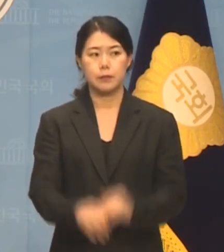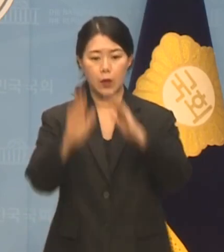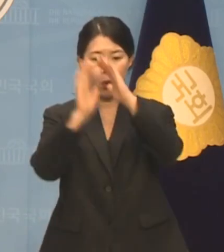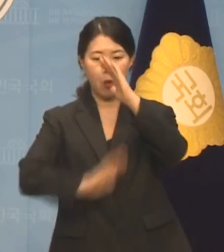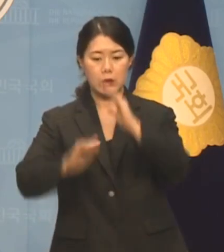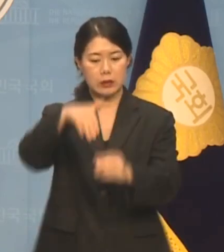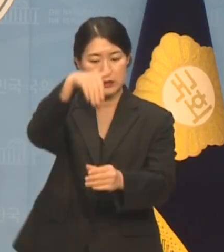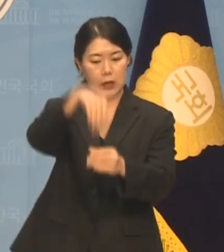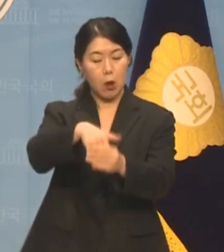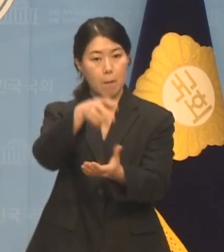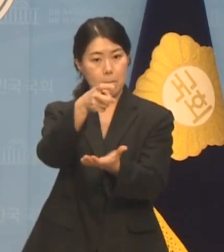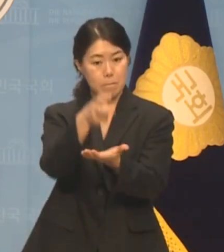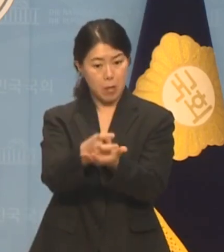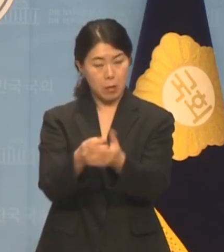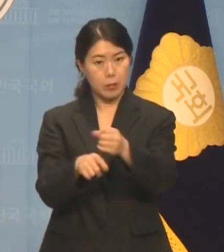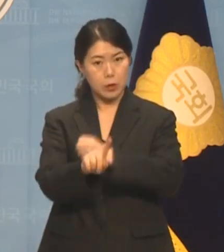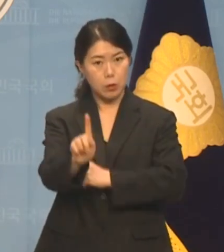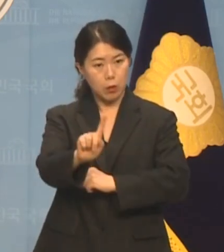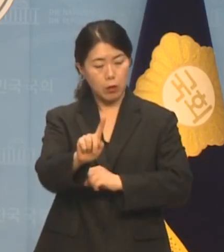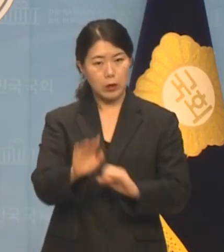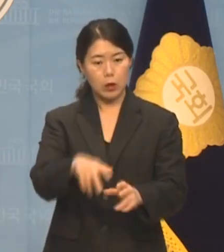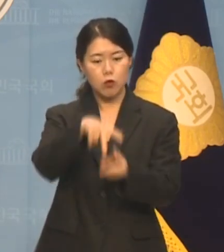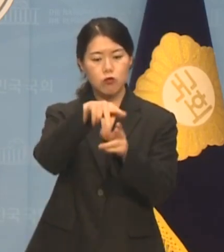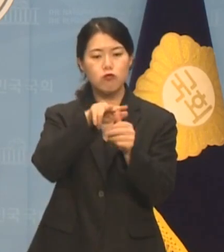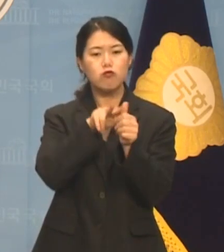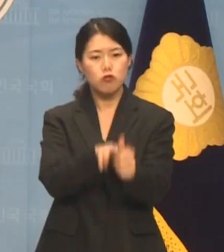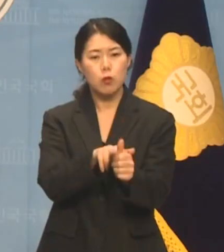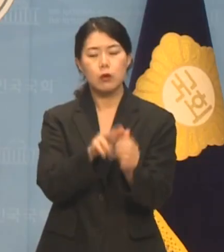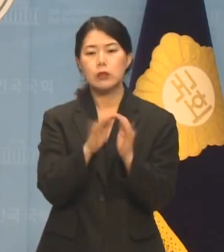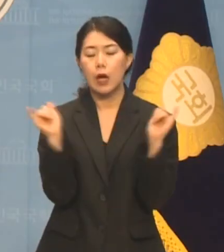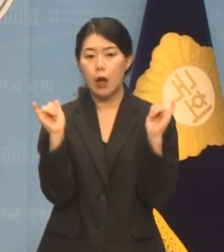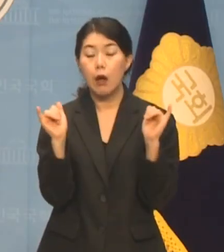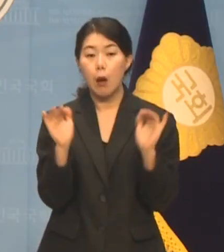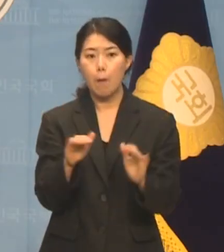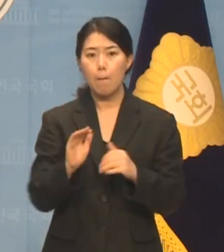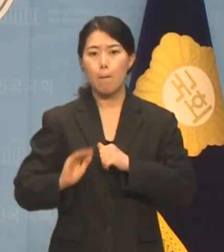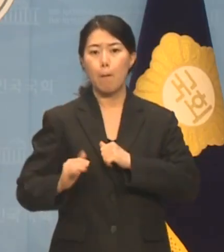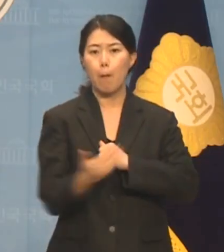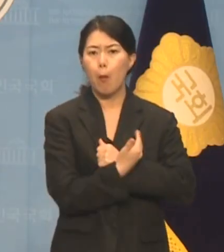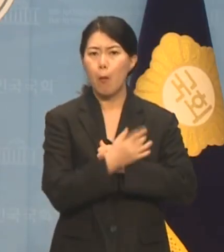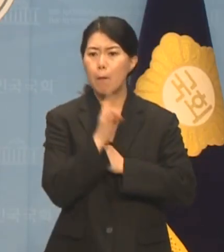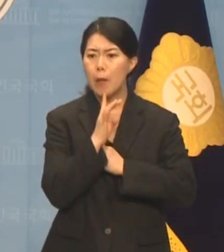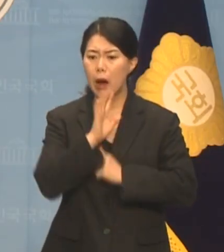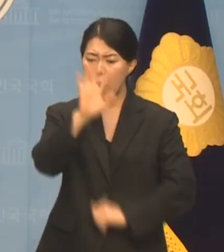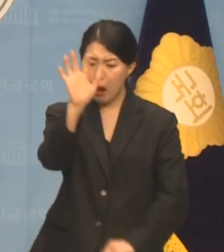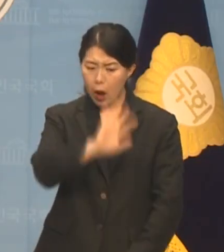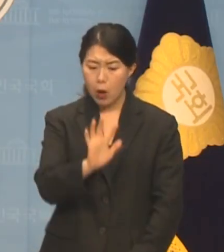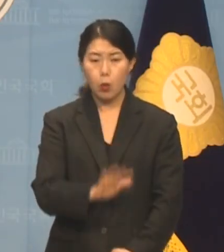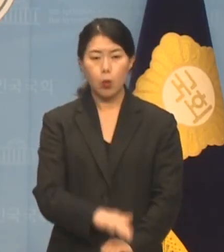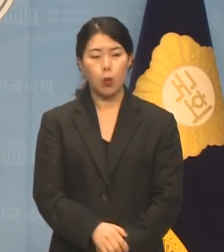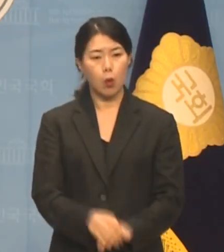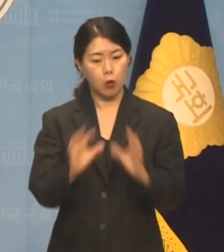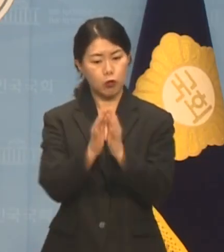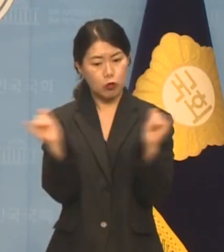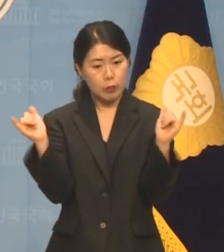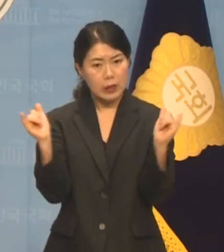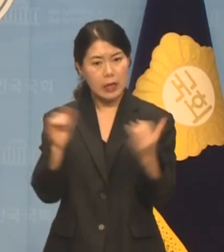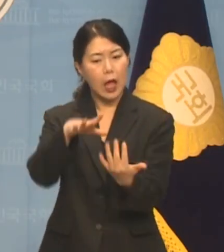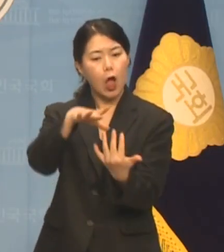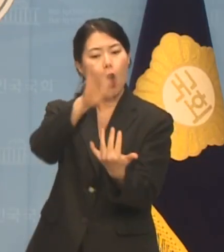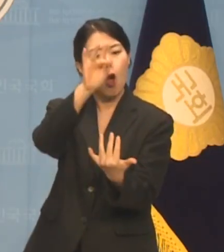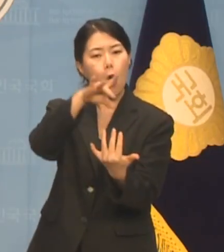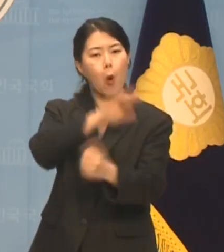공직선거법의 취지는 후보자를 보호하는 데 있는 것이 아니라 국민의